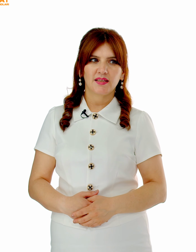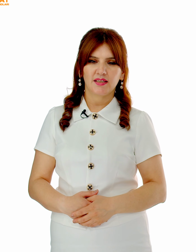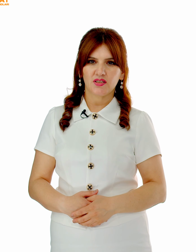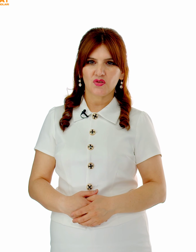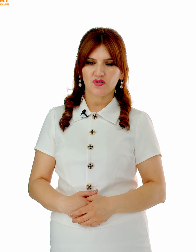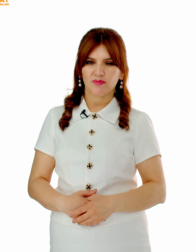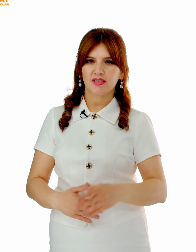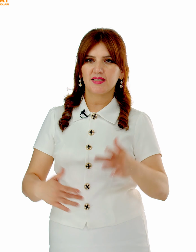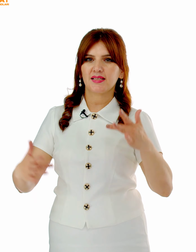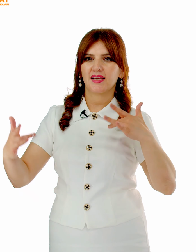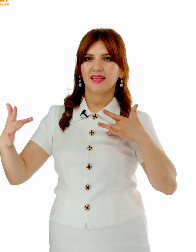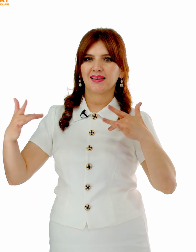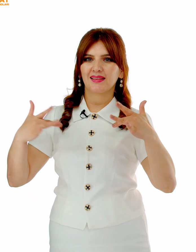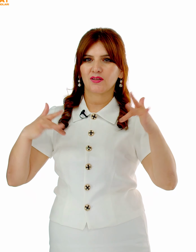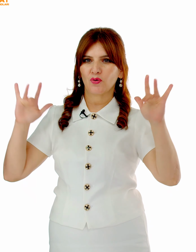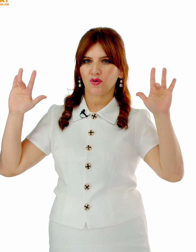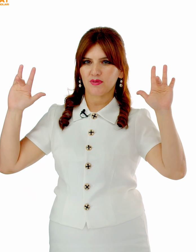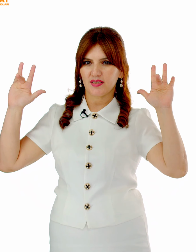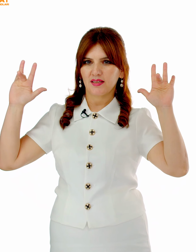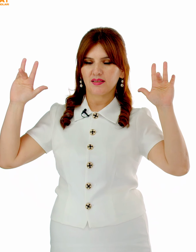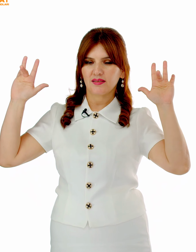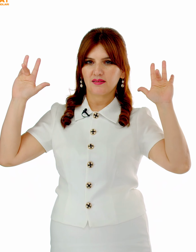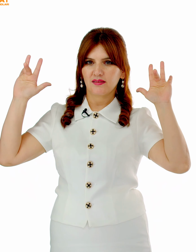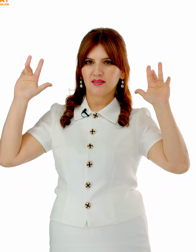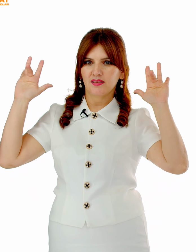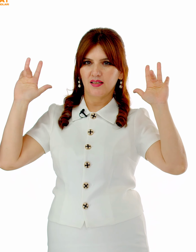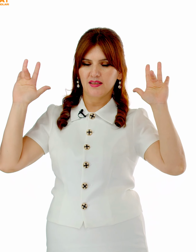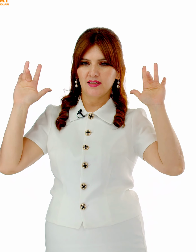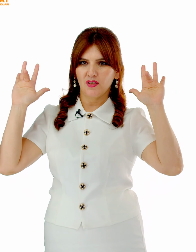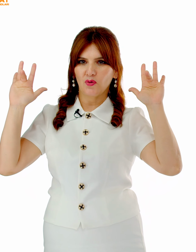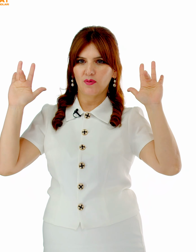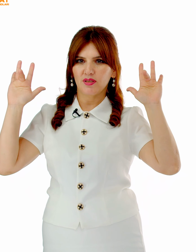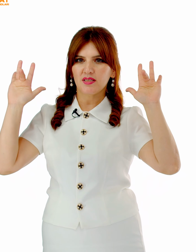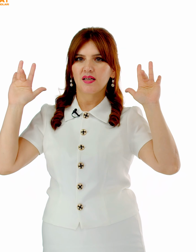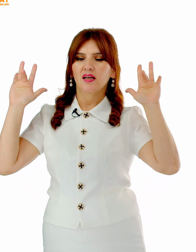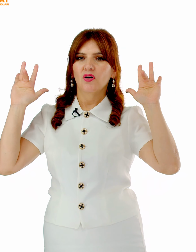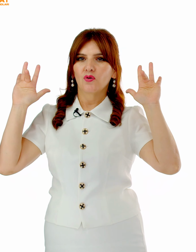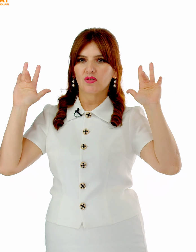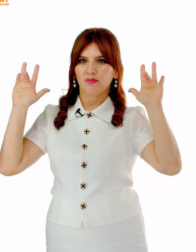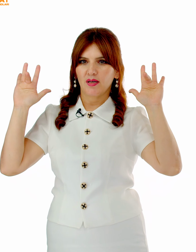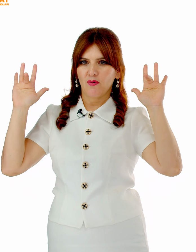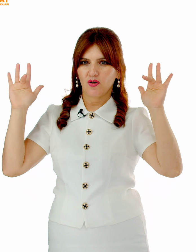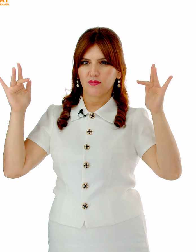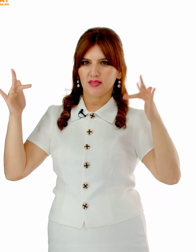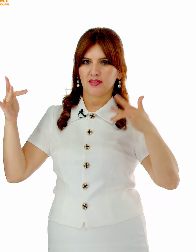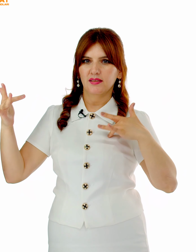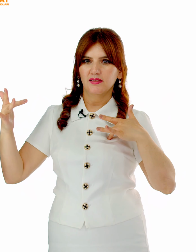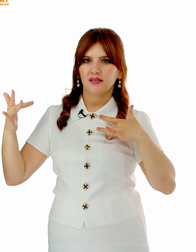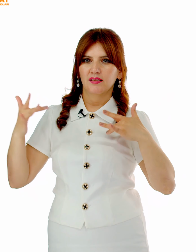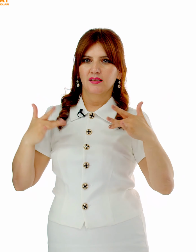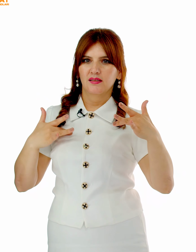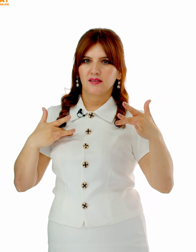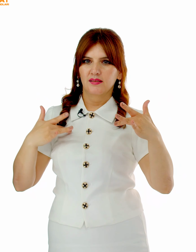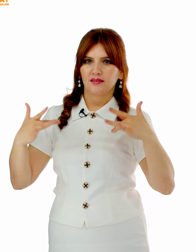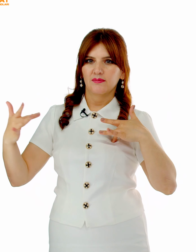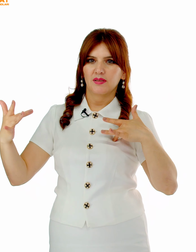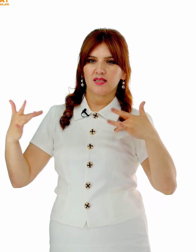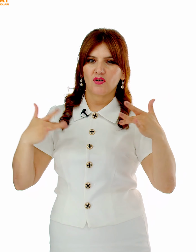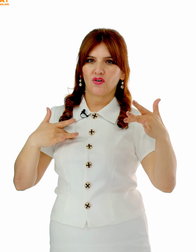Keyingi so'zimiz qo'limizda ikkala qo'limiz o'rta barmog'imizda mana shu